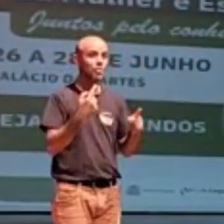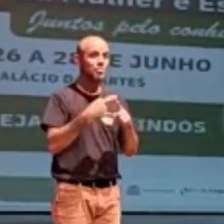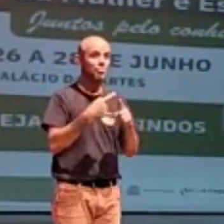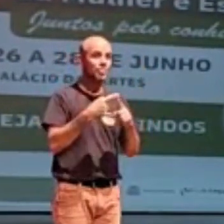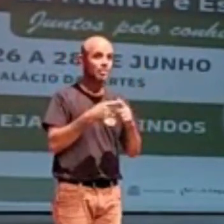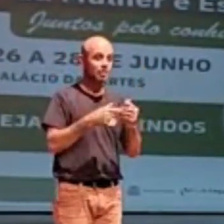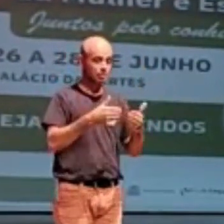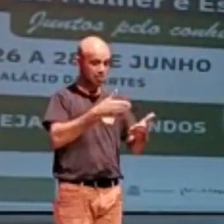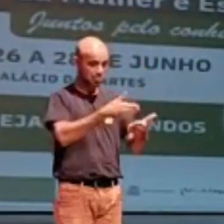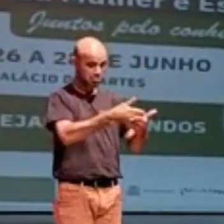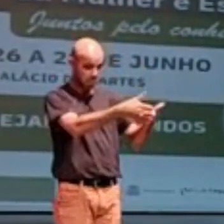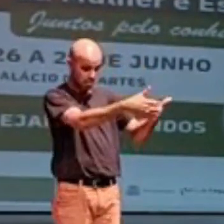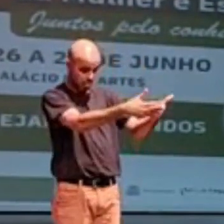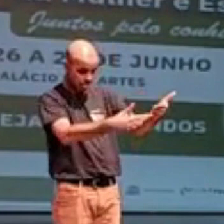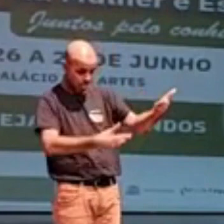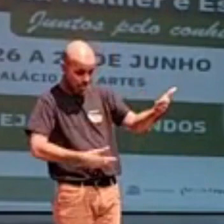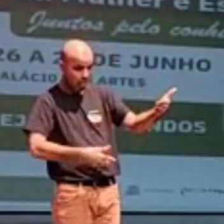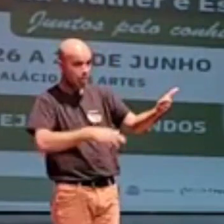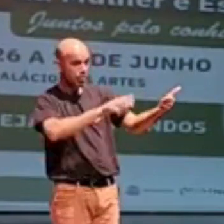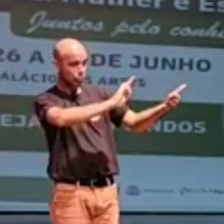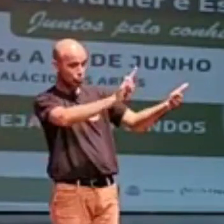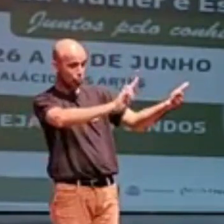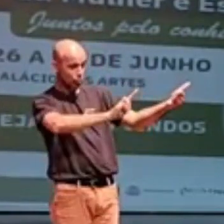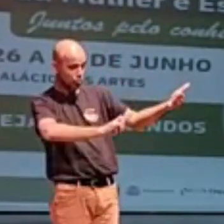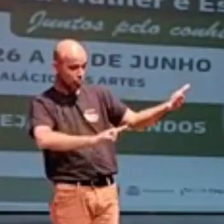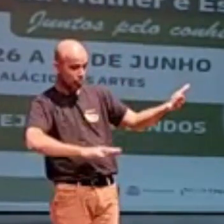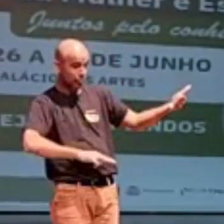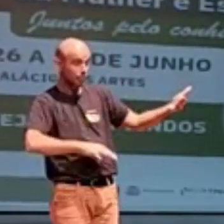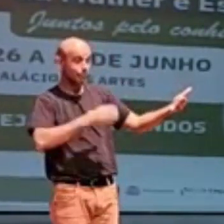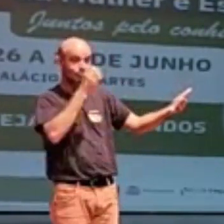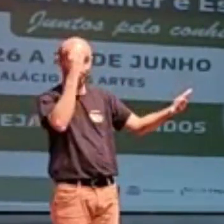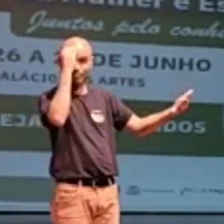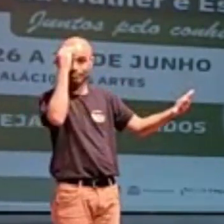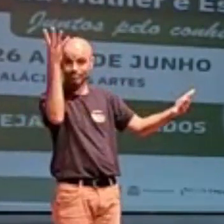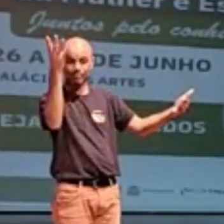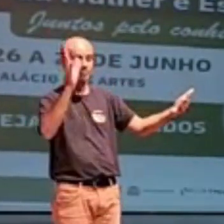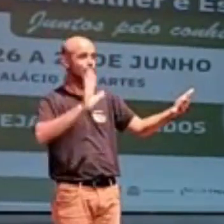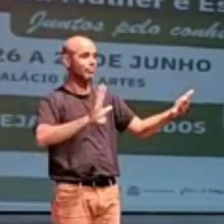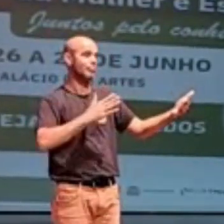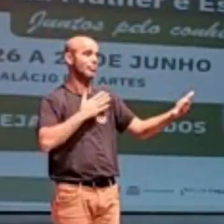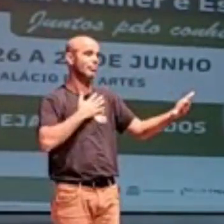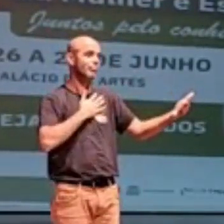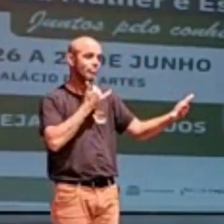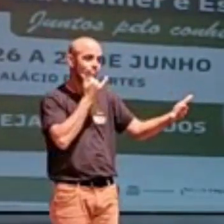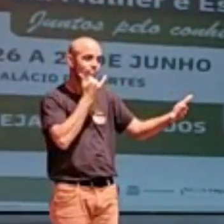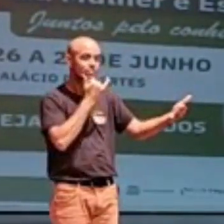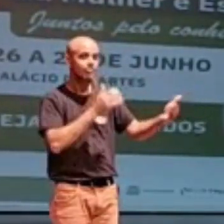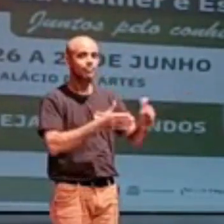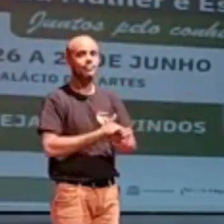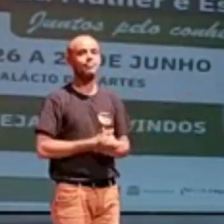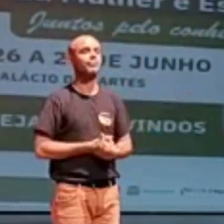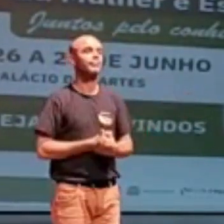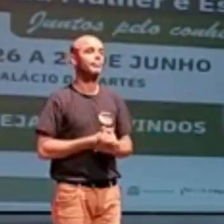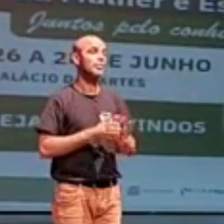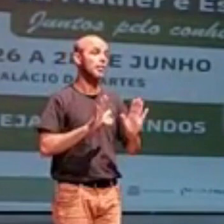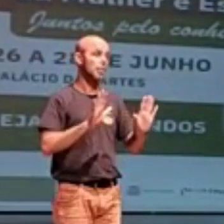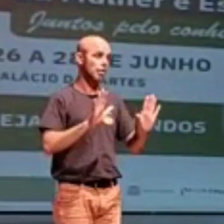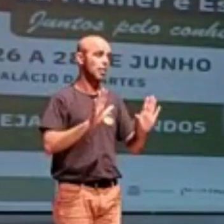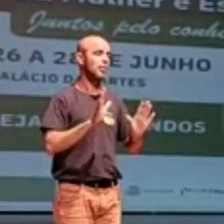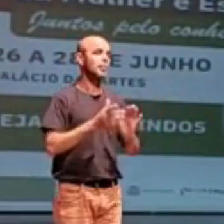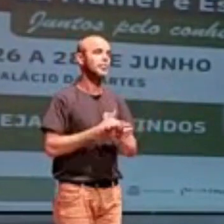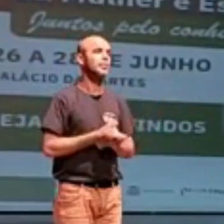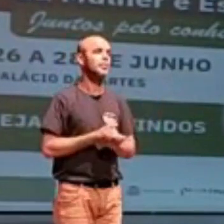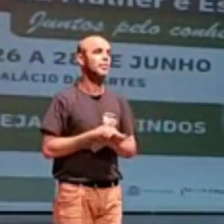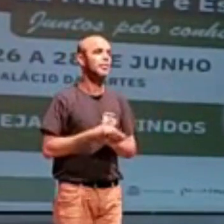um panfleto, de falar o nome de alguns e acabar esquecendo, né, o nome de todos.